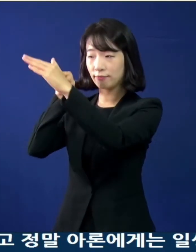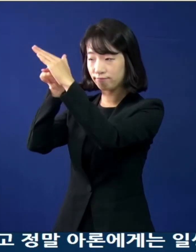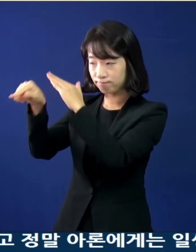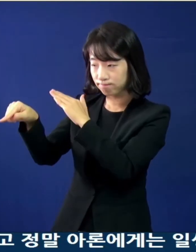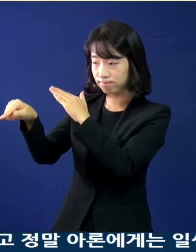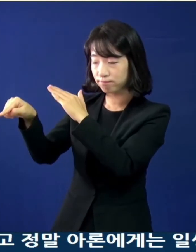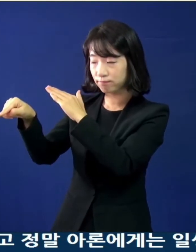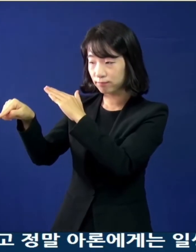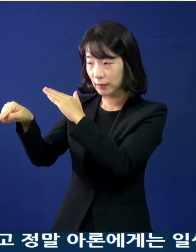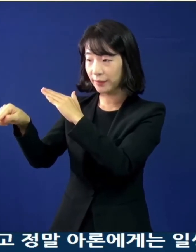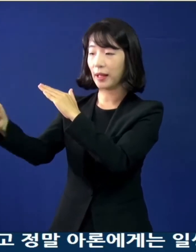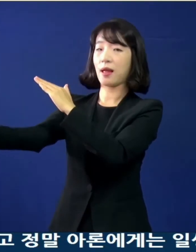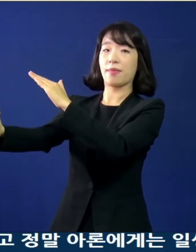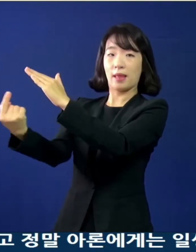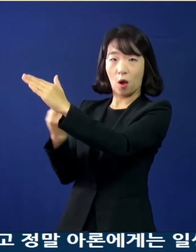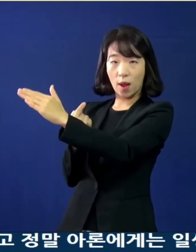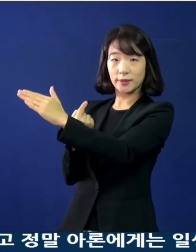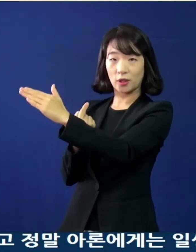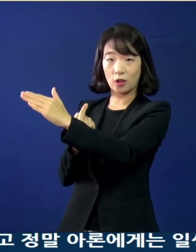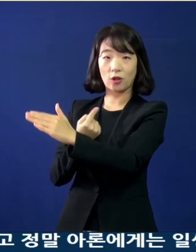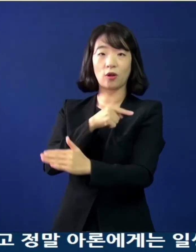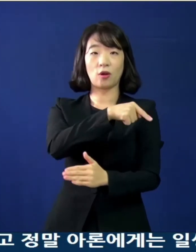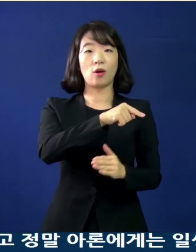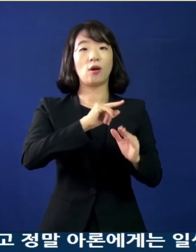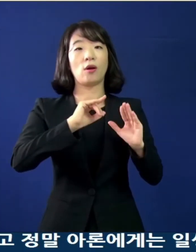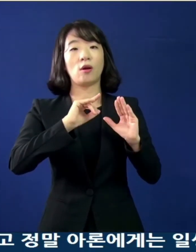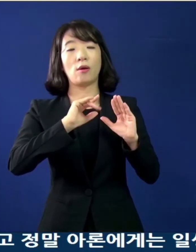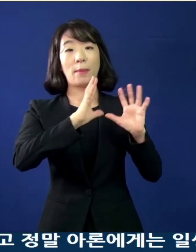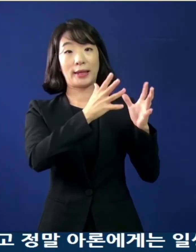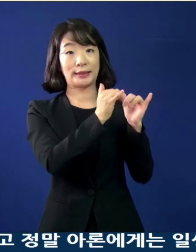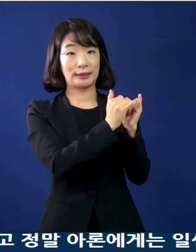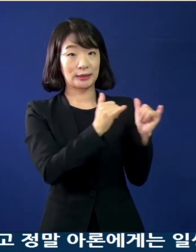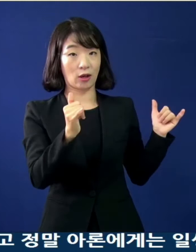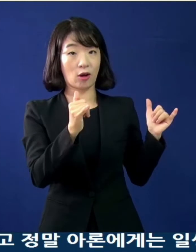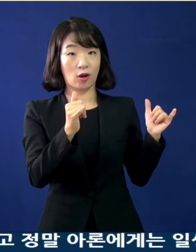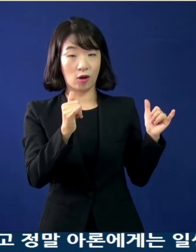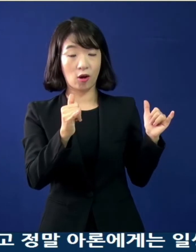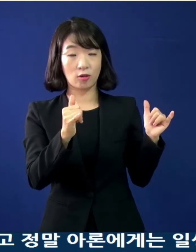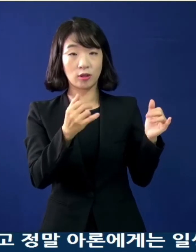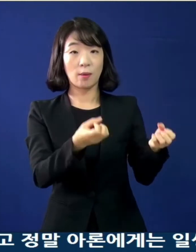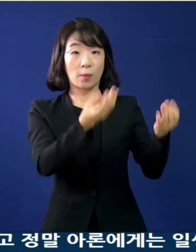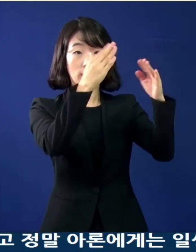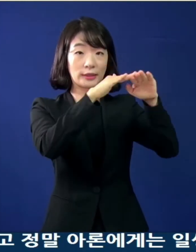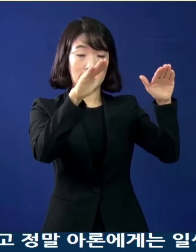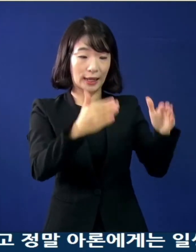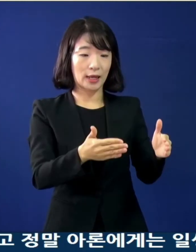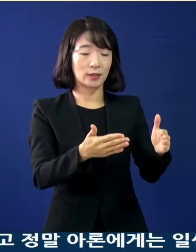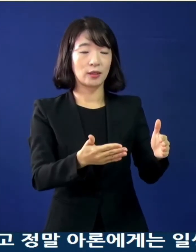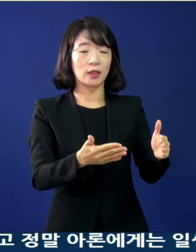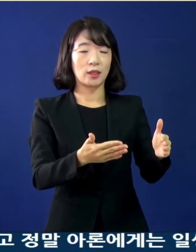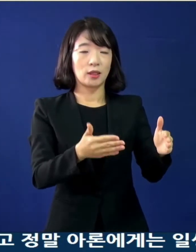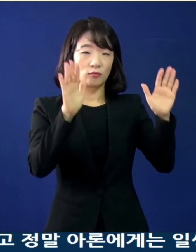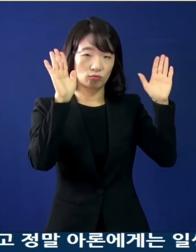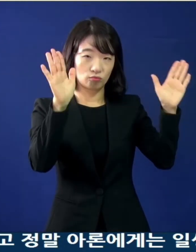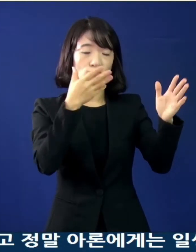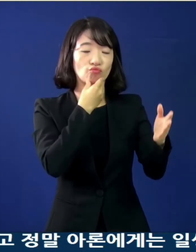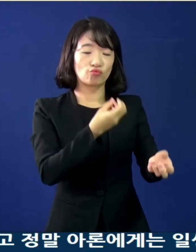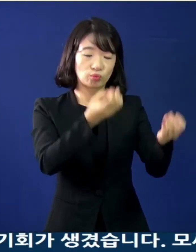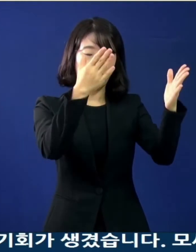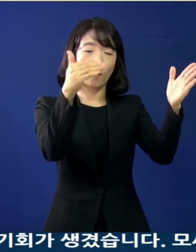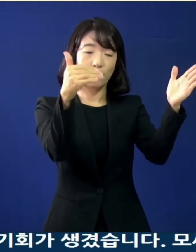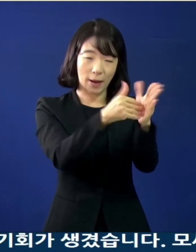뭐하매? 앞에도 한번 축복을 했거든요. 번제단에서 손들어 축복했거든요. 그런데 그